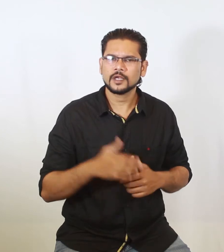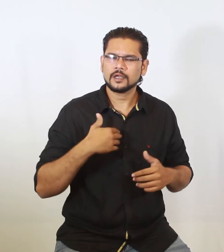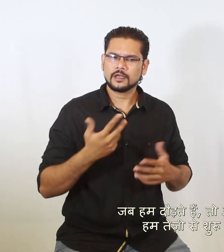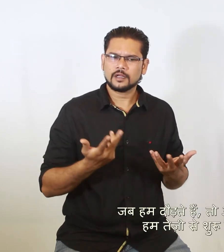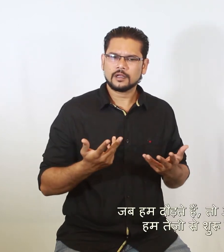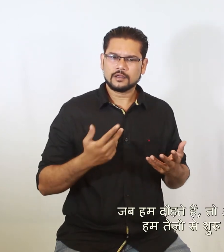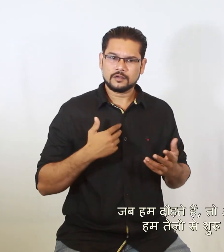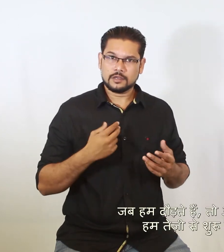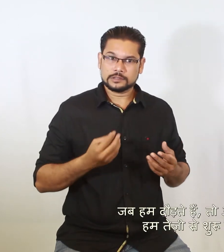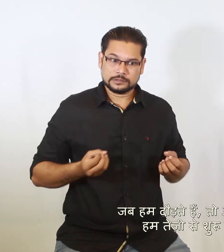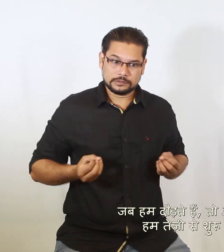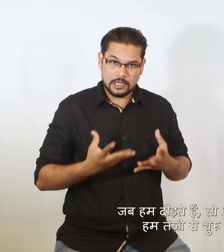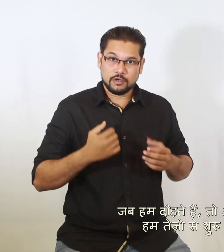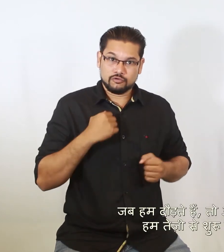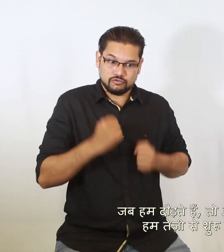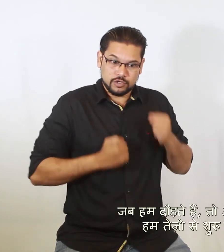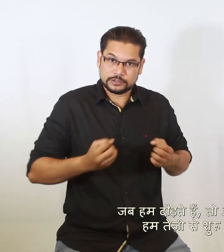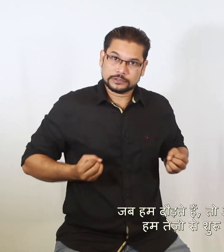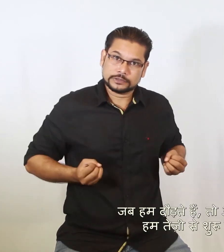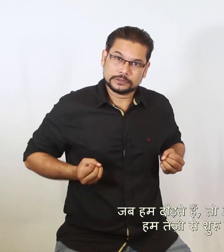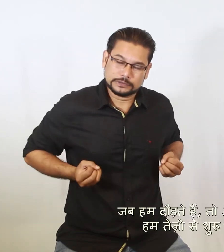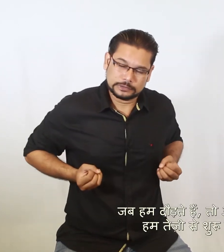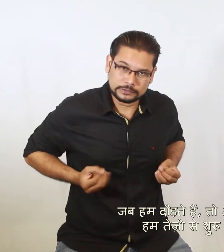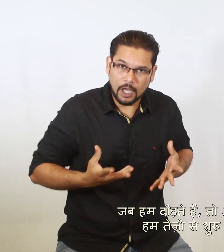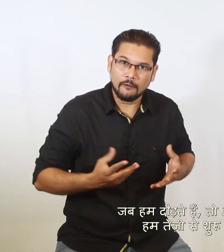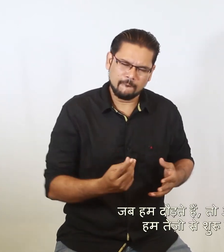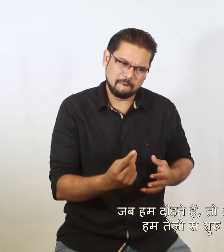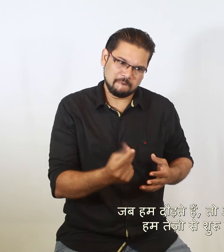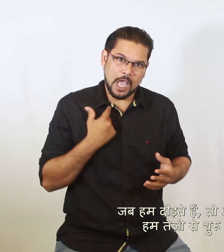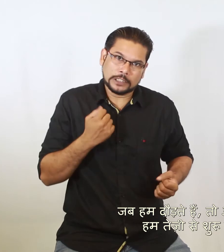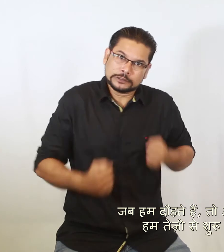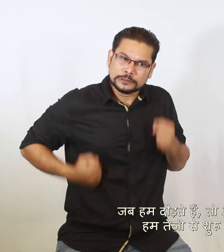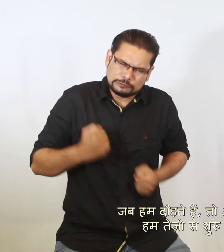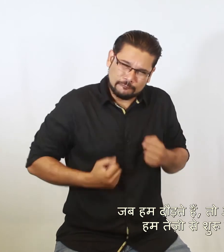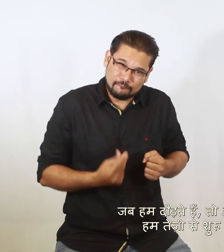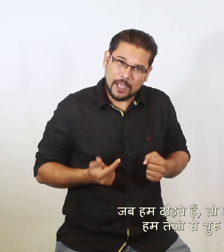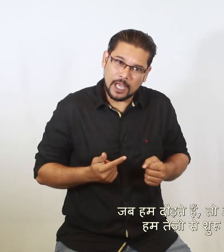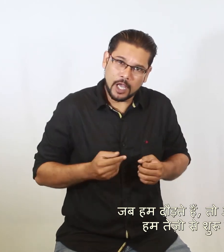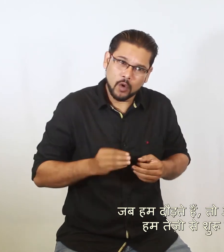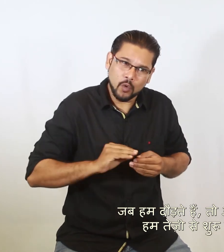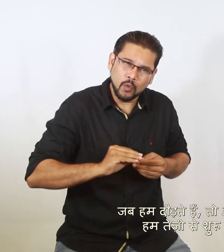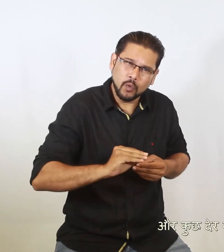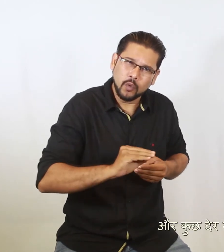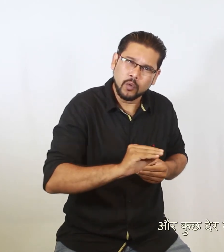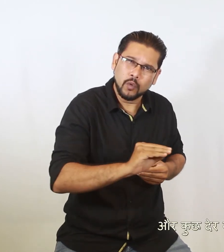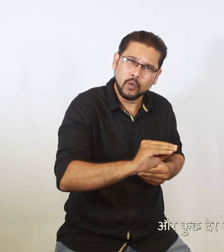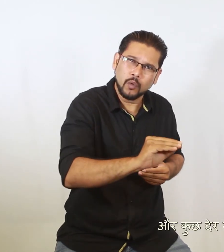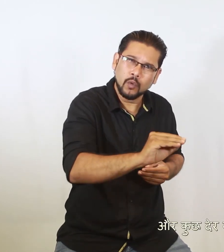जब हम दोड़ते हैं तो आम तोर पर हम तेजी से शुरू करते हैं और कुछ देर बाद